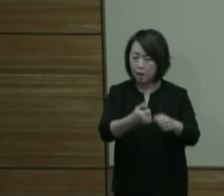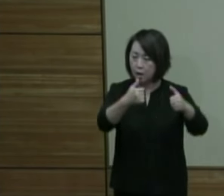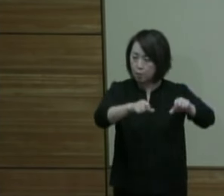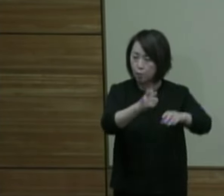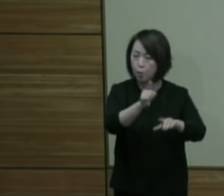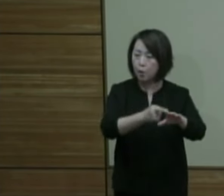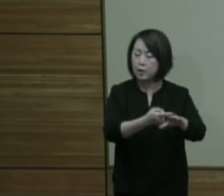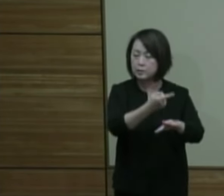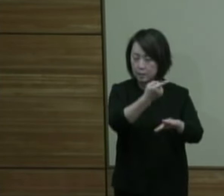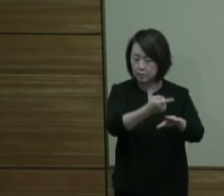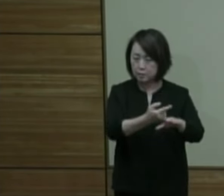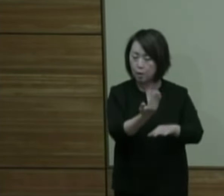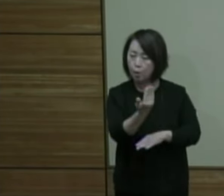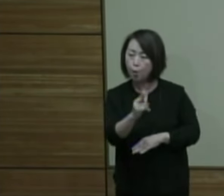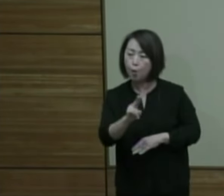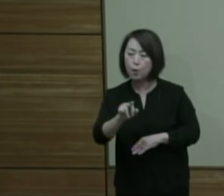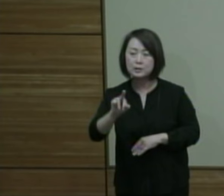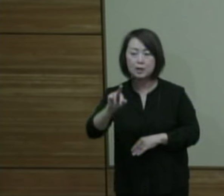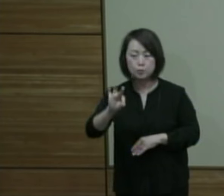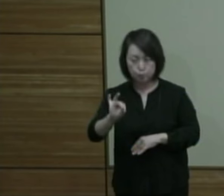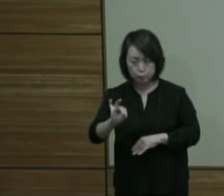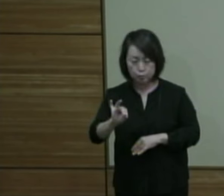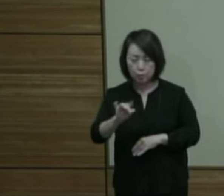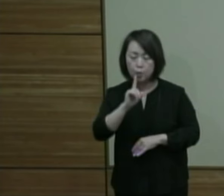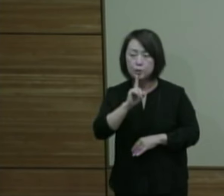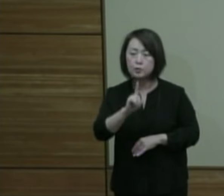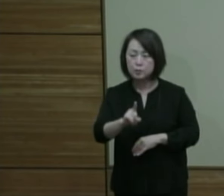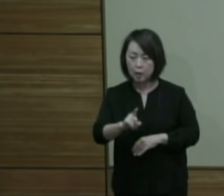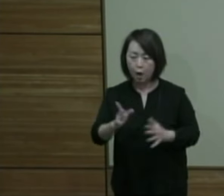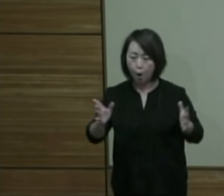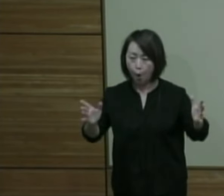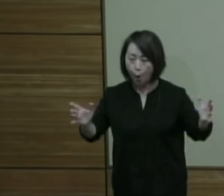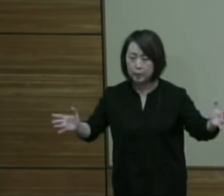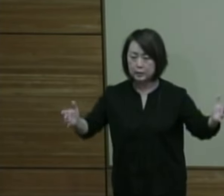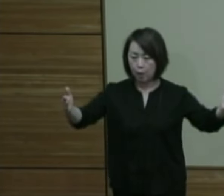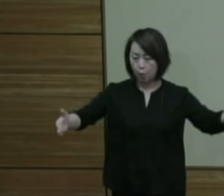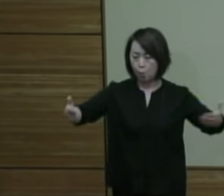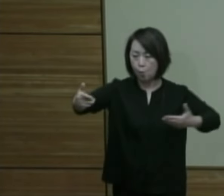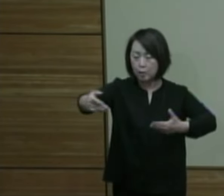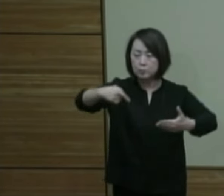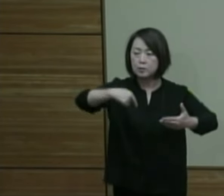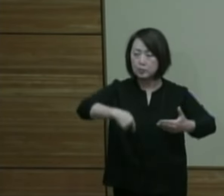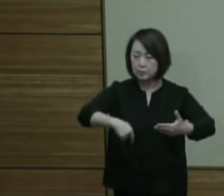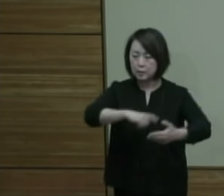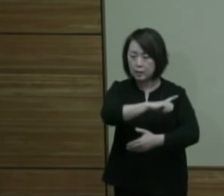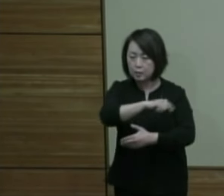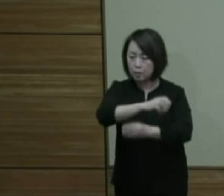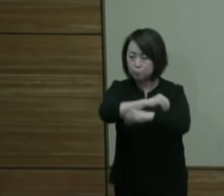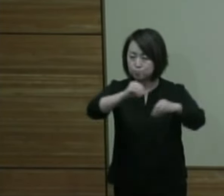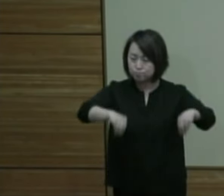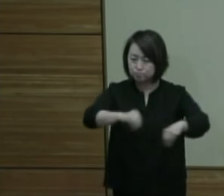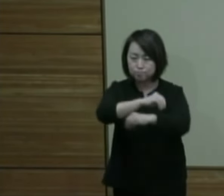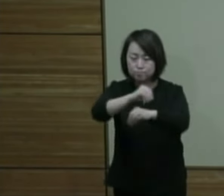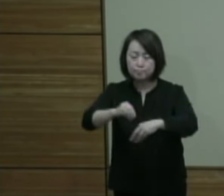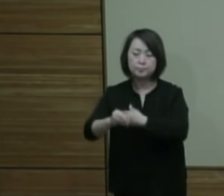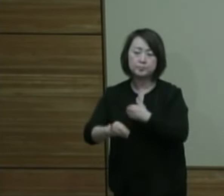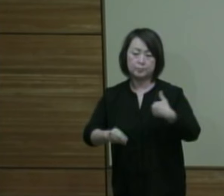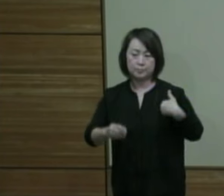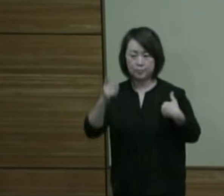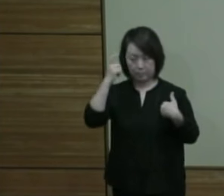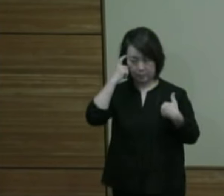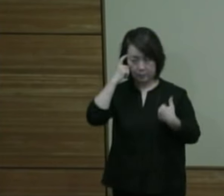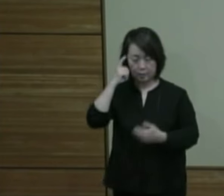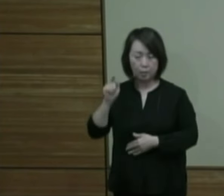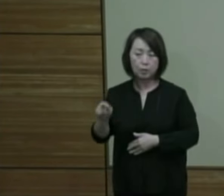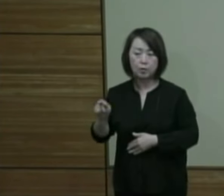包摂といったような大きな枠の中でいろんな 提携をしていけると思いますし、もともと県立近代美術館